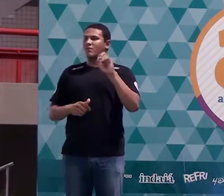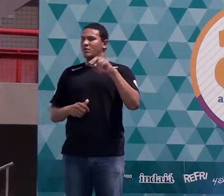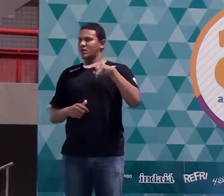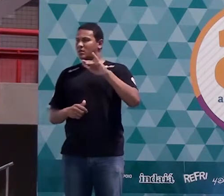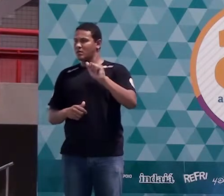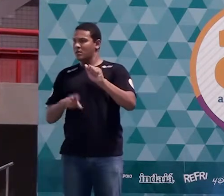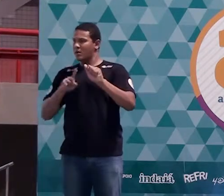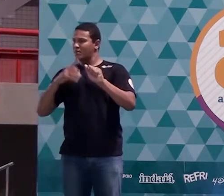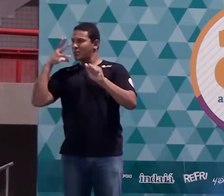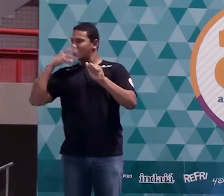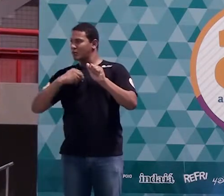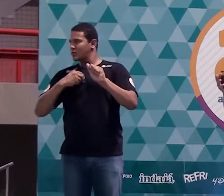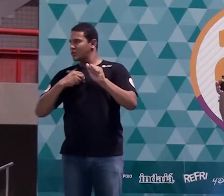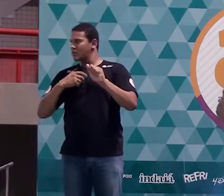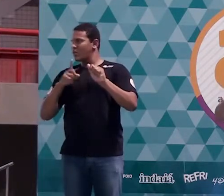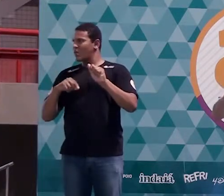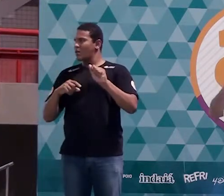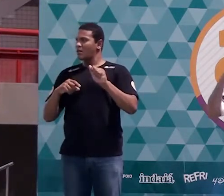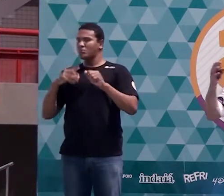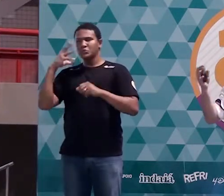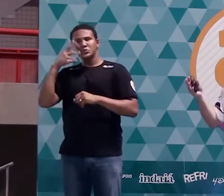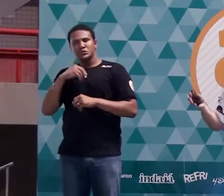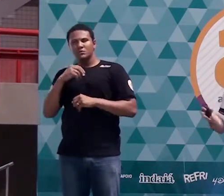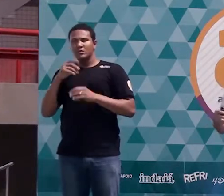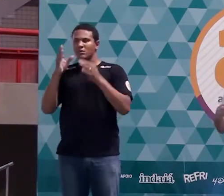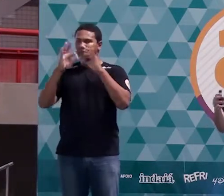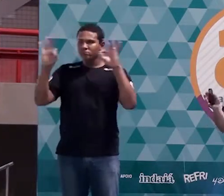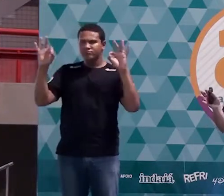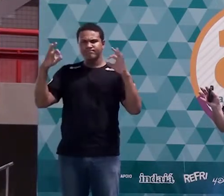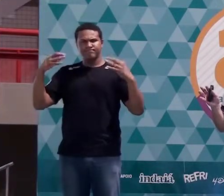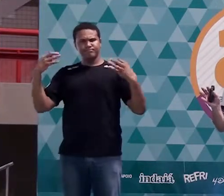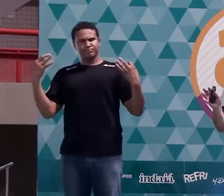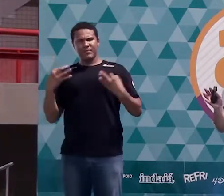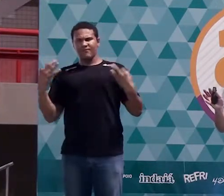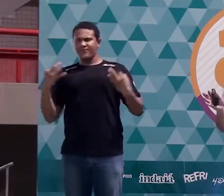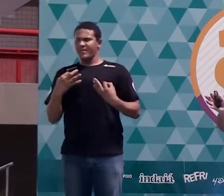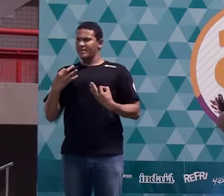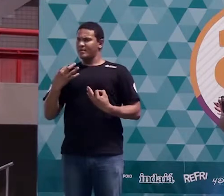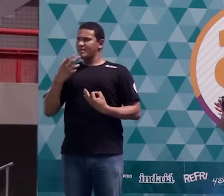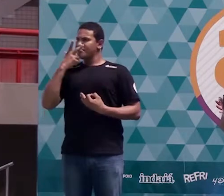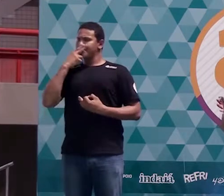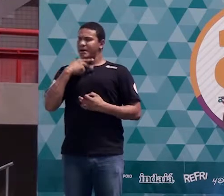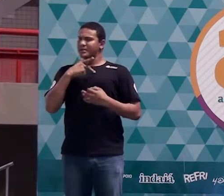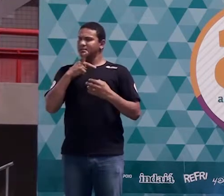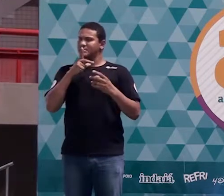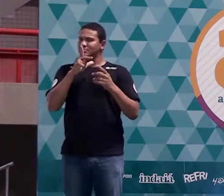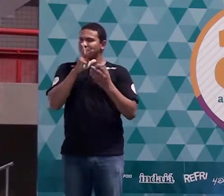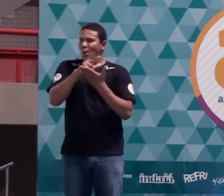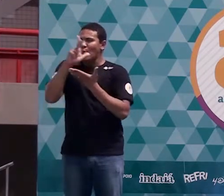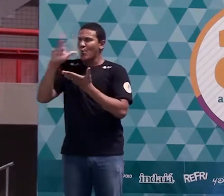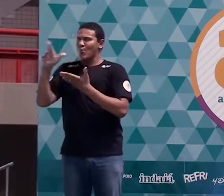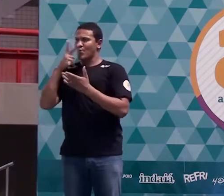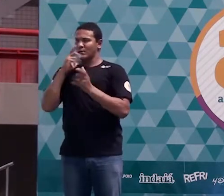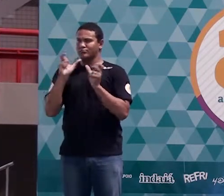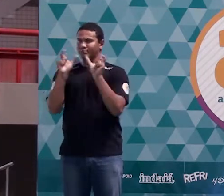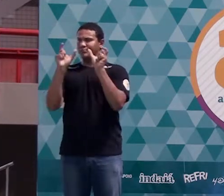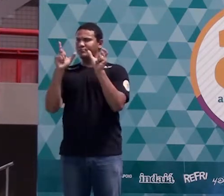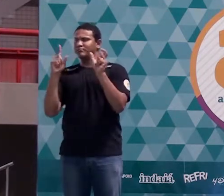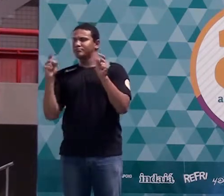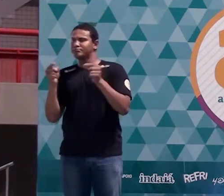som é bonito, é quando você faz uma frase e o som fica bonito, fica perfeito, parece que está rimando. É a eufonia.